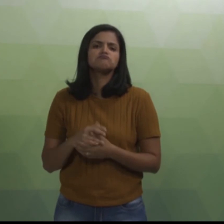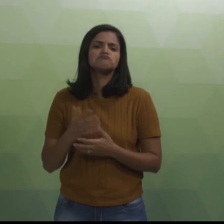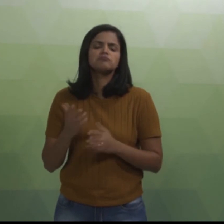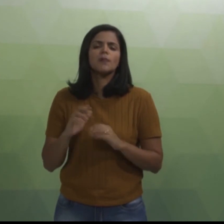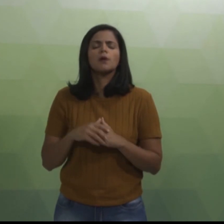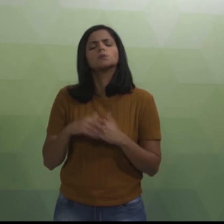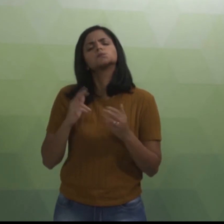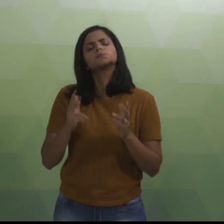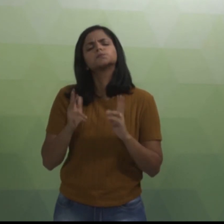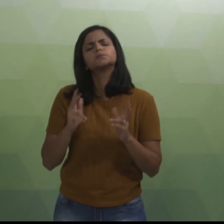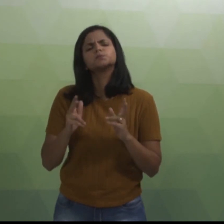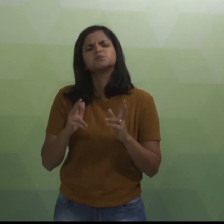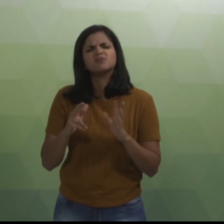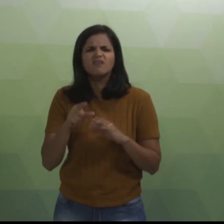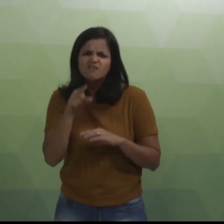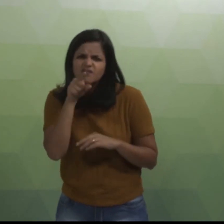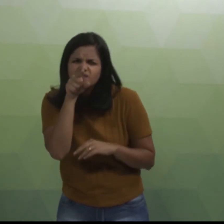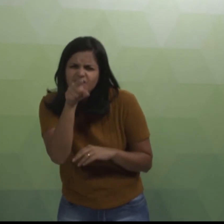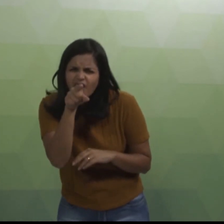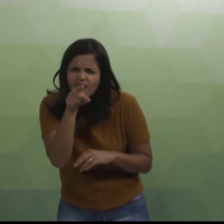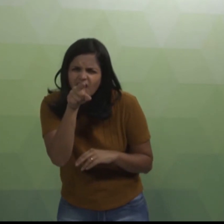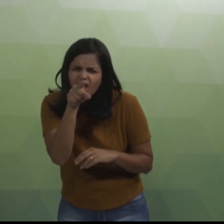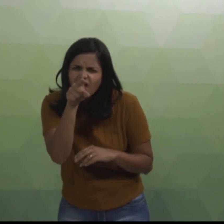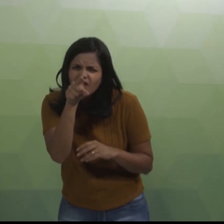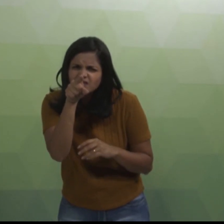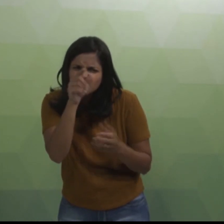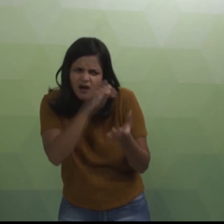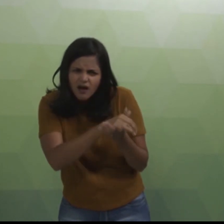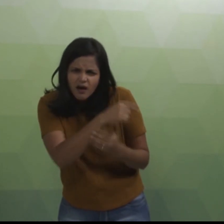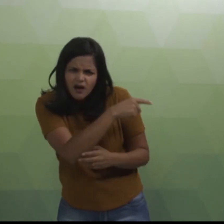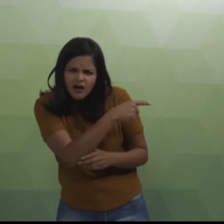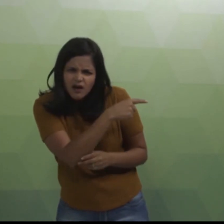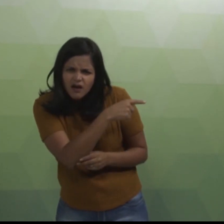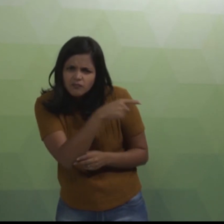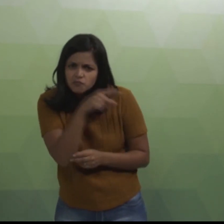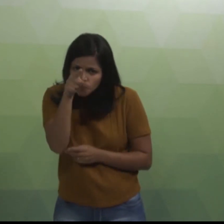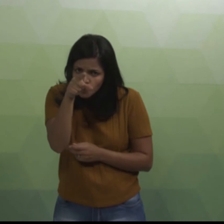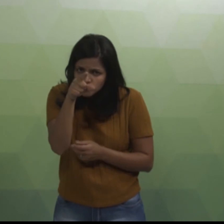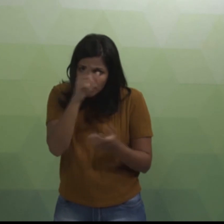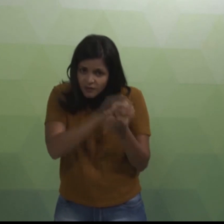B. Em uma conversação, eu falo, você é casada com ele?